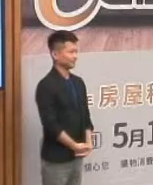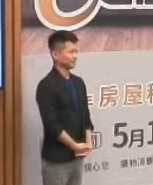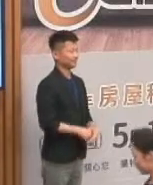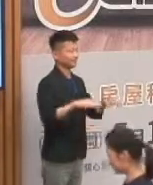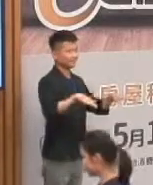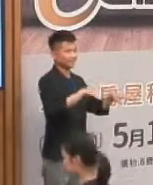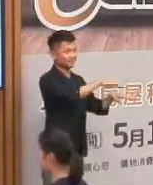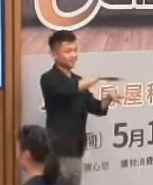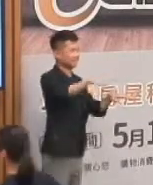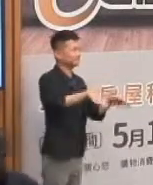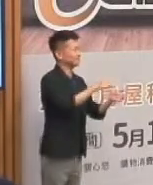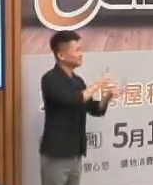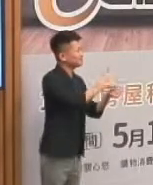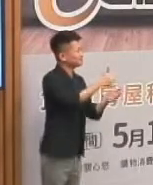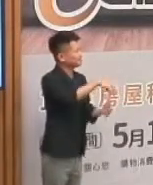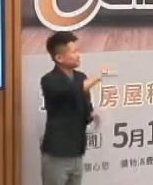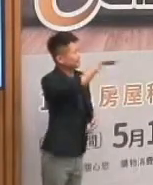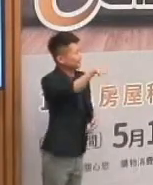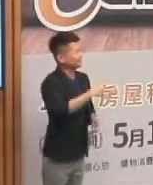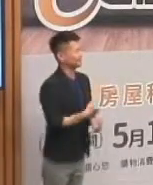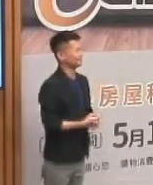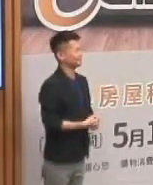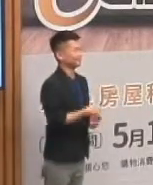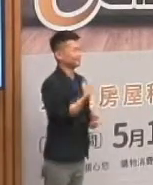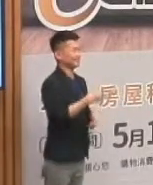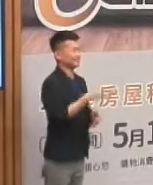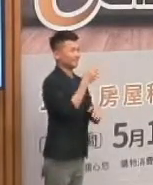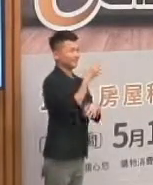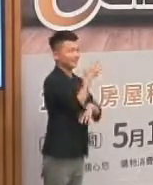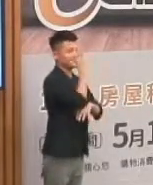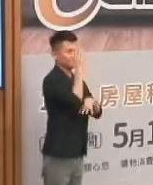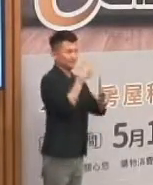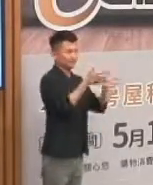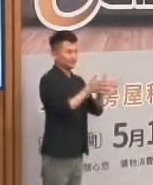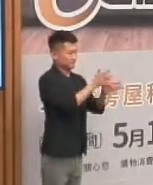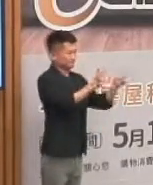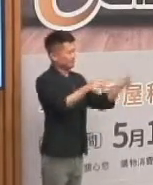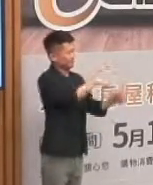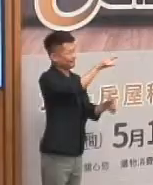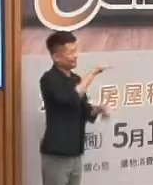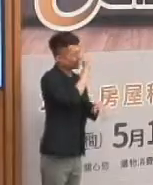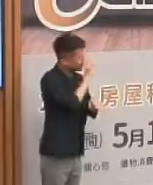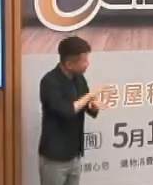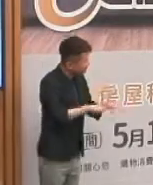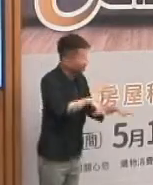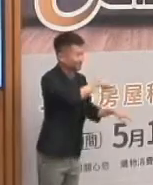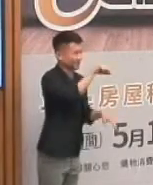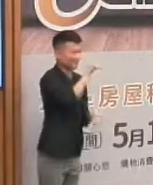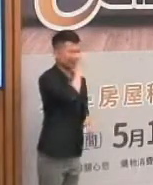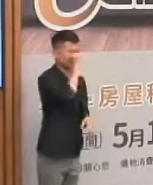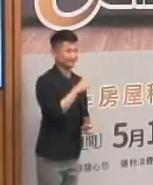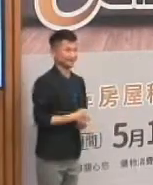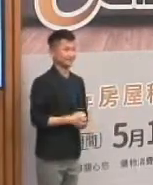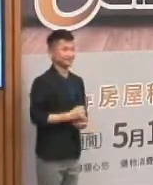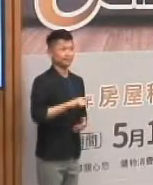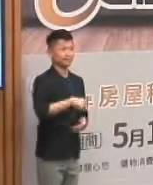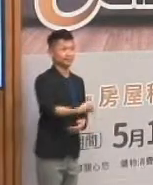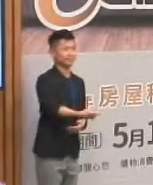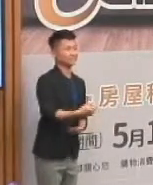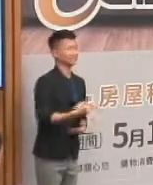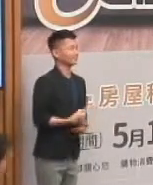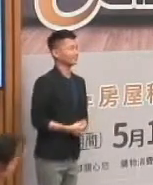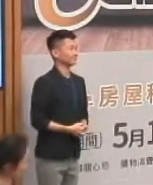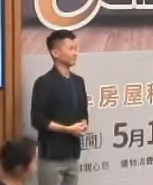现场的各位记者的朋友啊，以及我们财政部的长官，大家午安，大家好。 好。 那下来我跟大